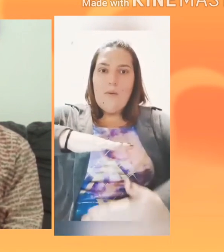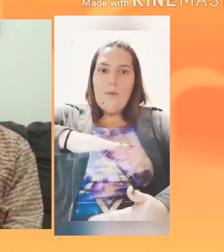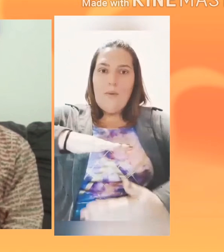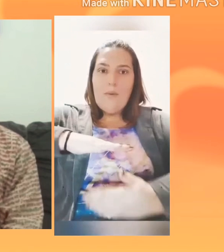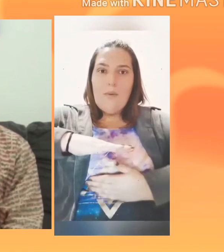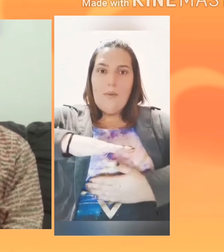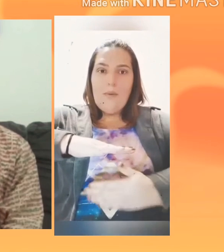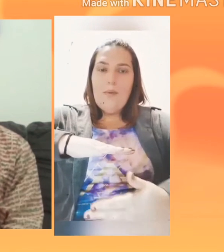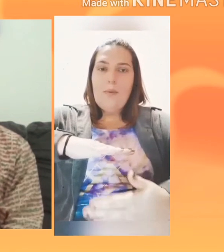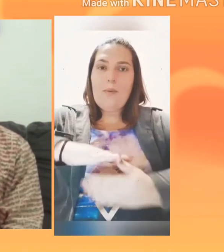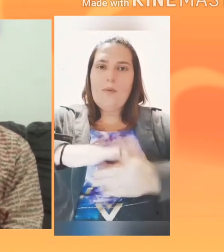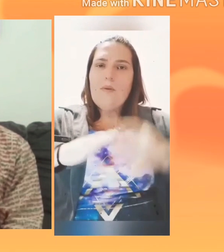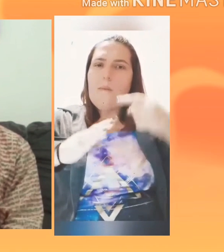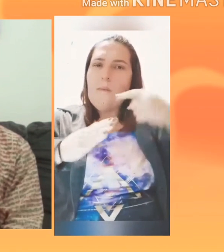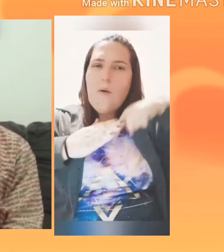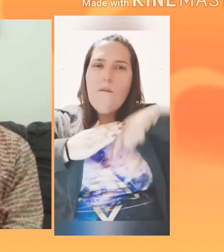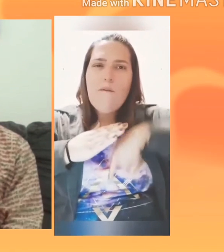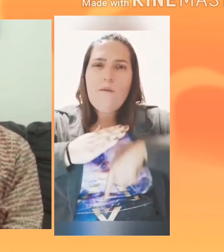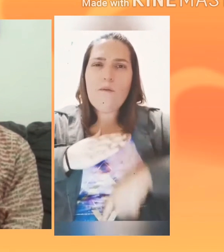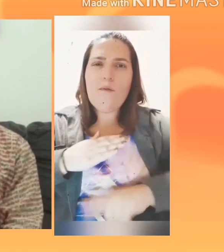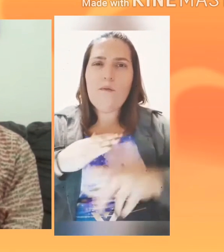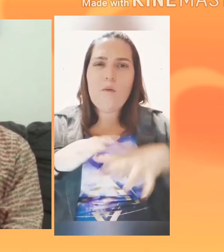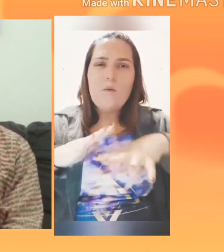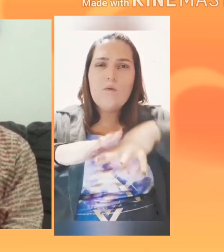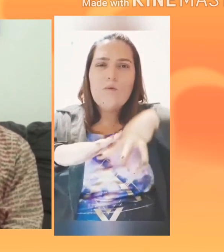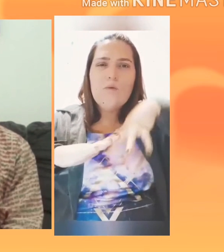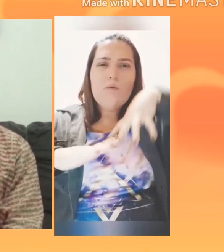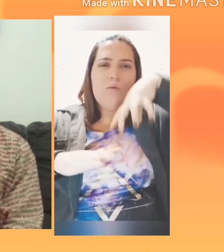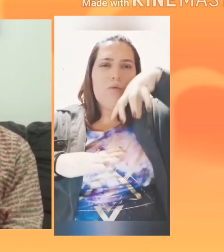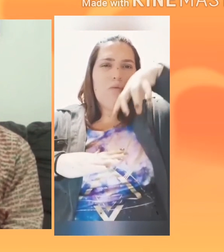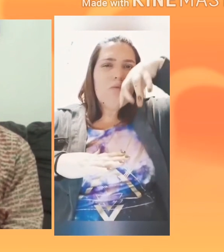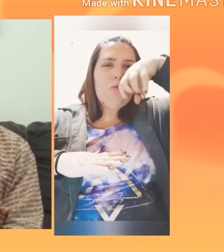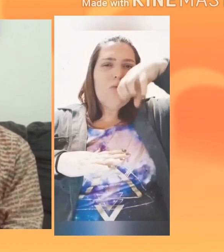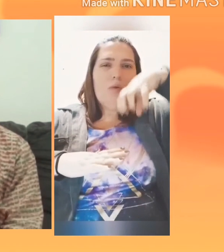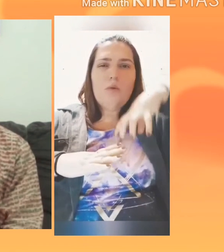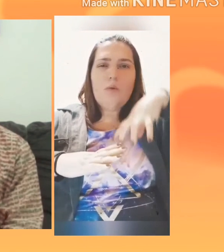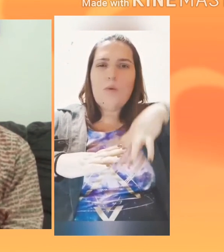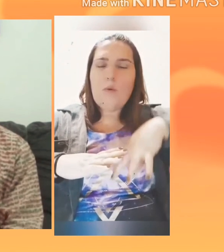Uma respiração longa, profunda, e